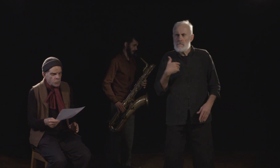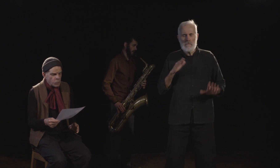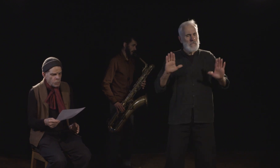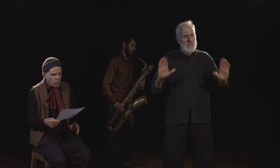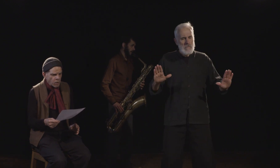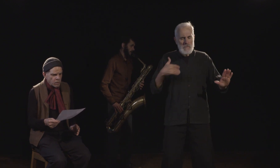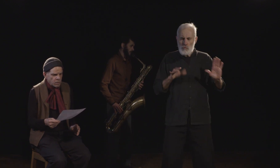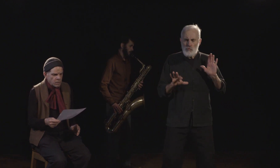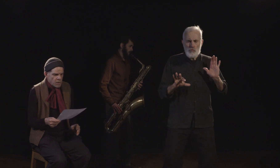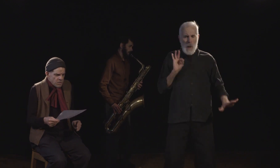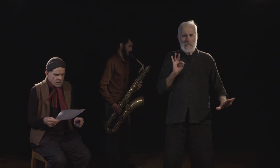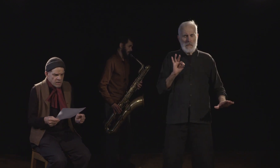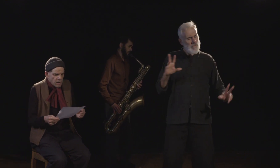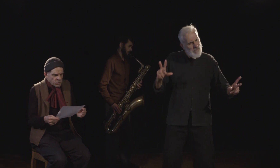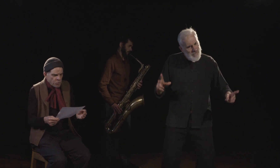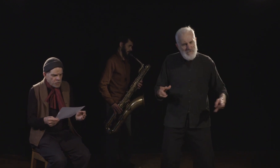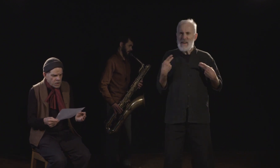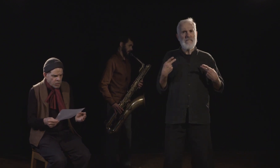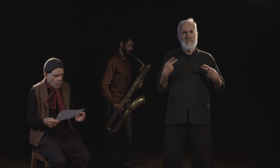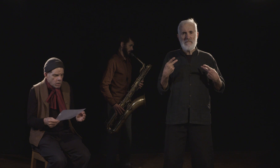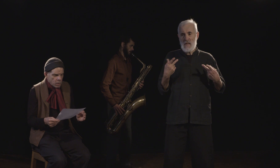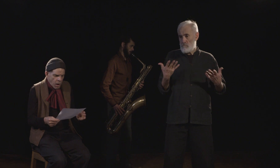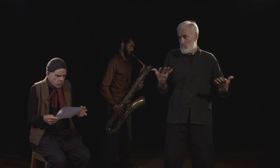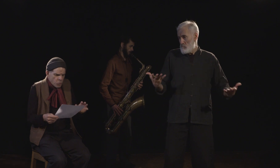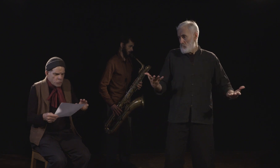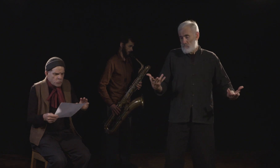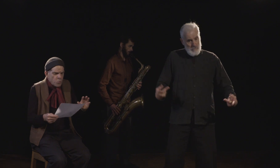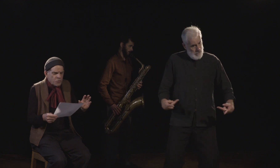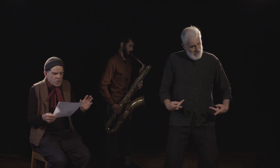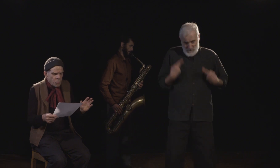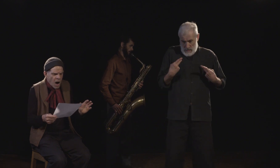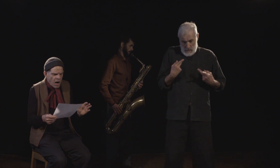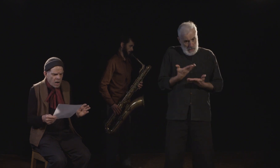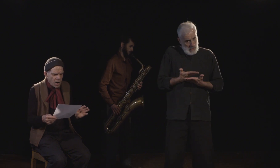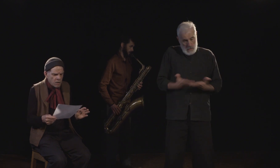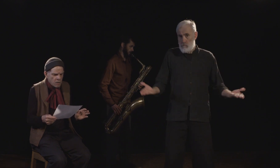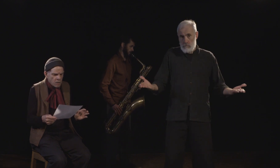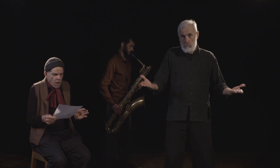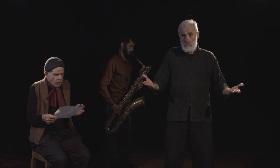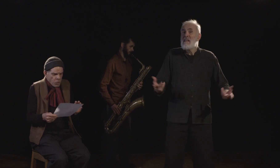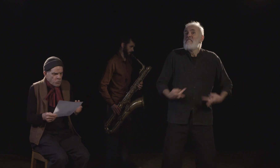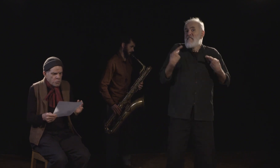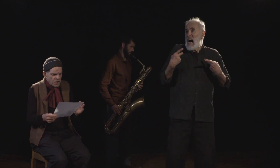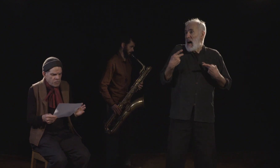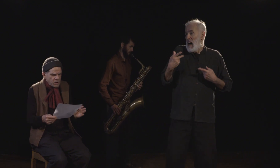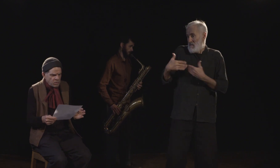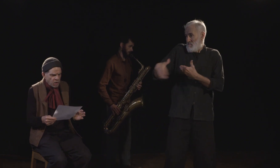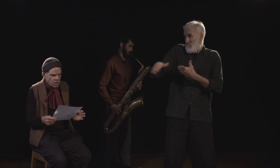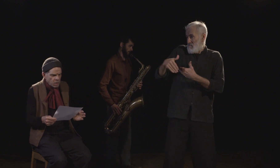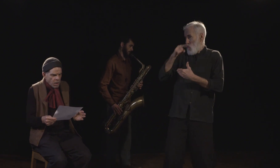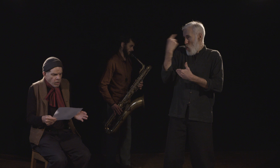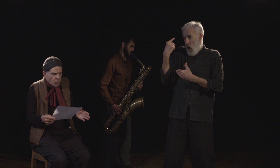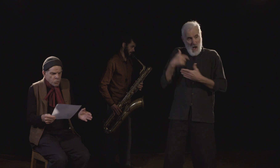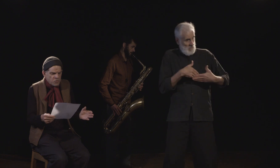vivre tout court, c'est-à-dire de vivre entre tous ces noirs, entre tous ces